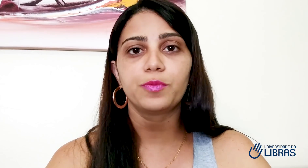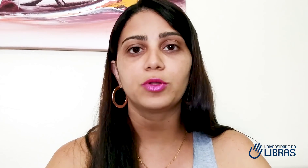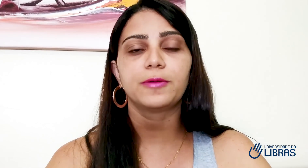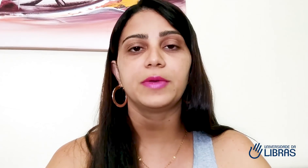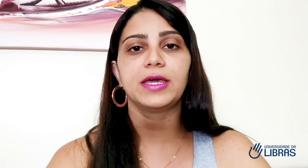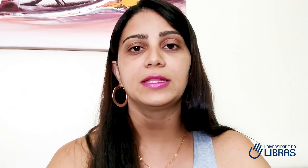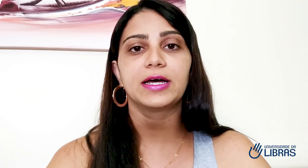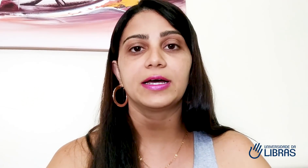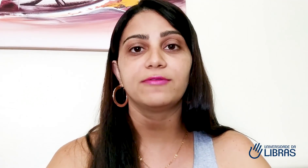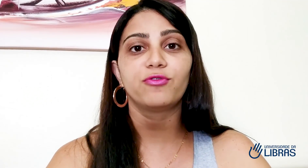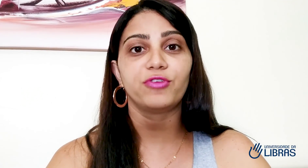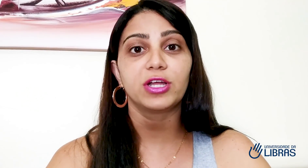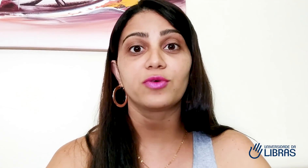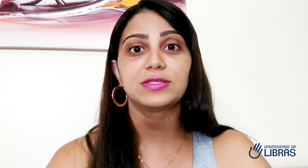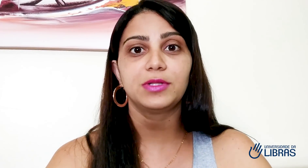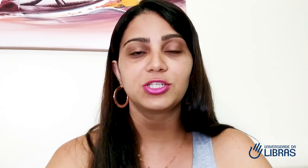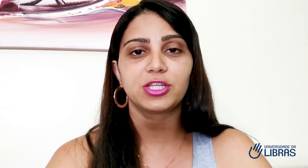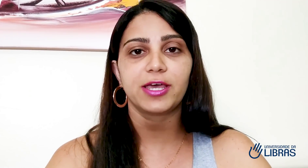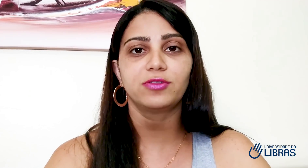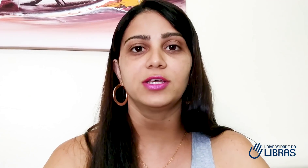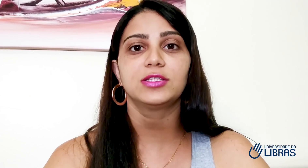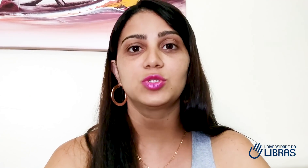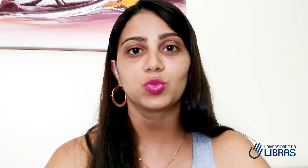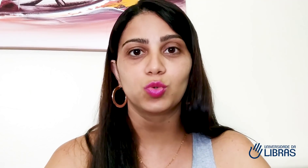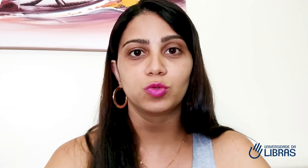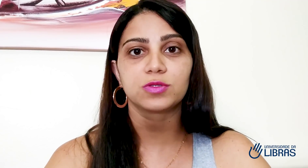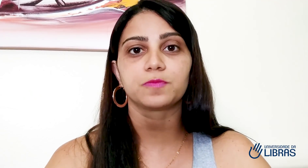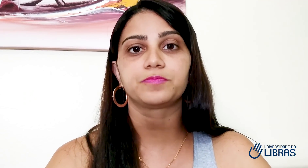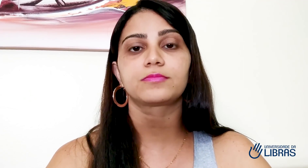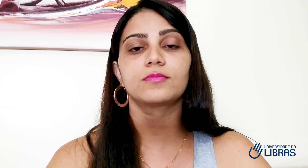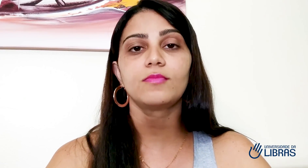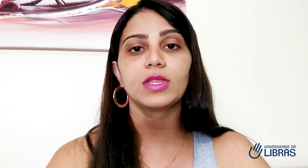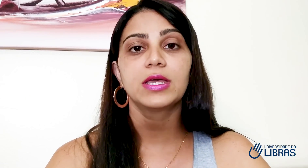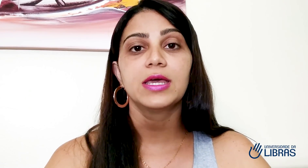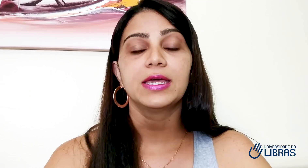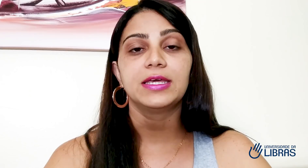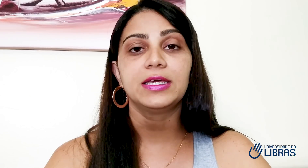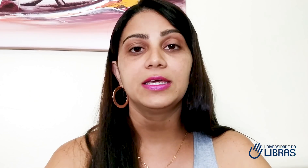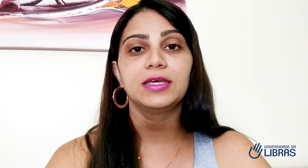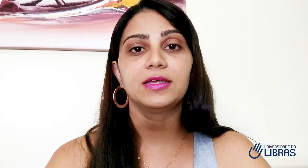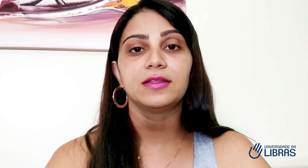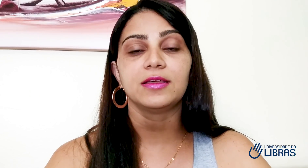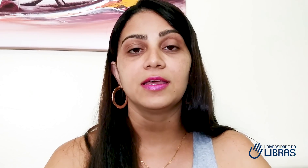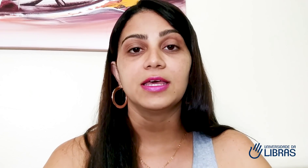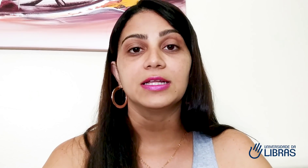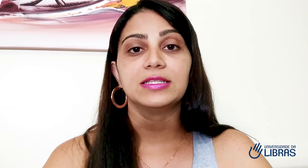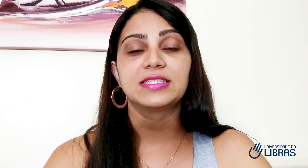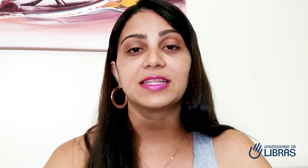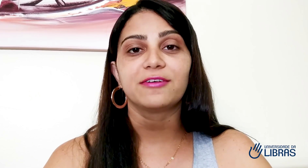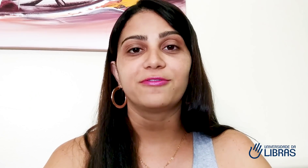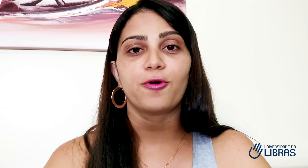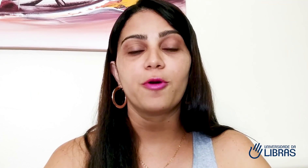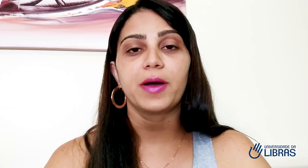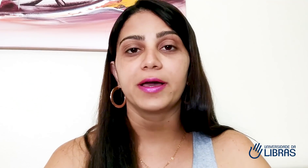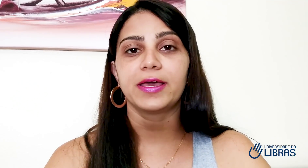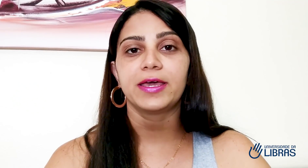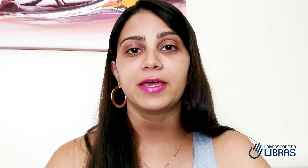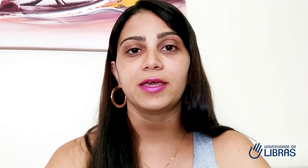meu também estar envolvida com esse ministério, né, de surdos. E, de certa forma,